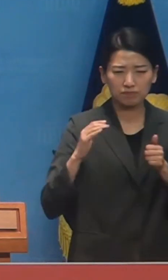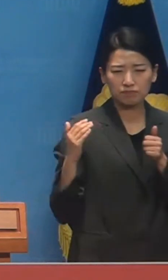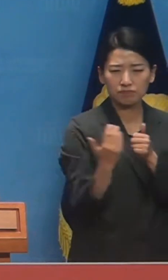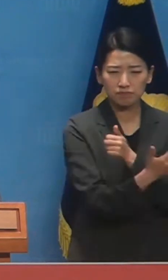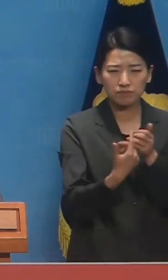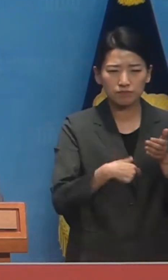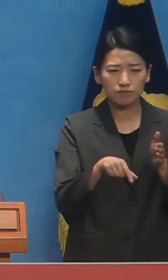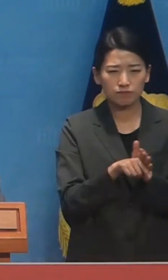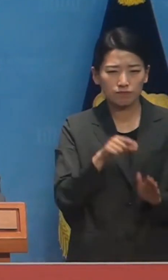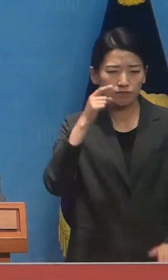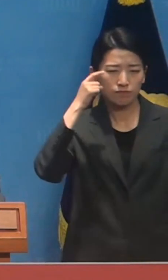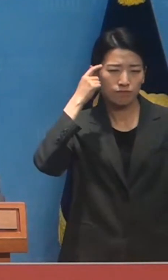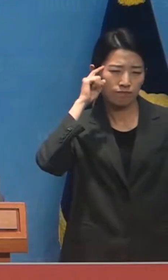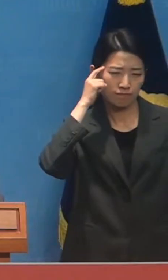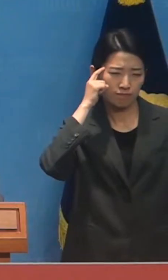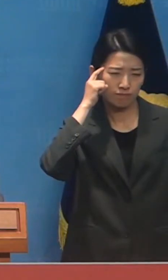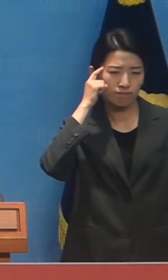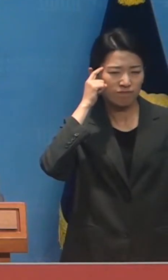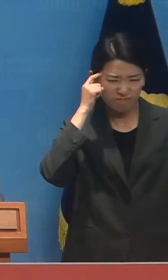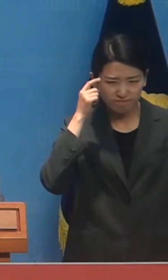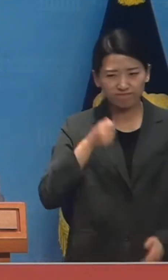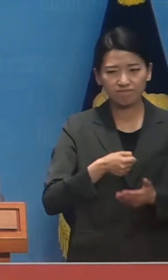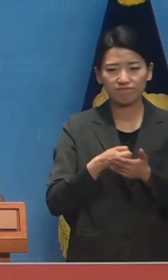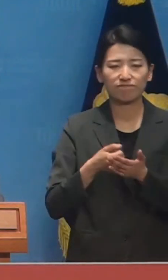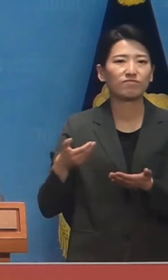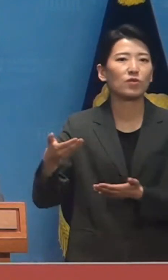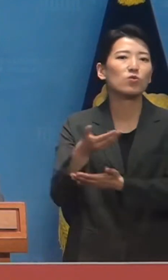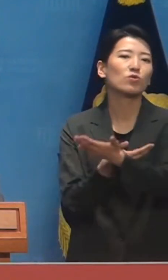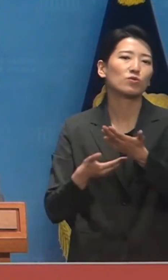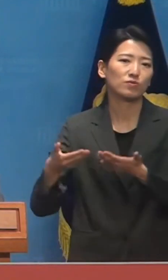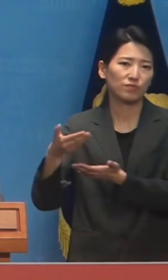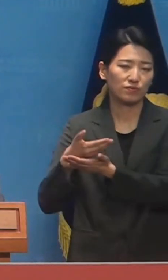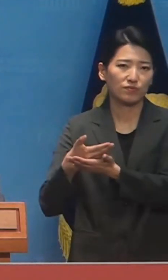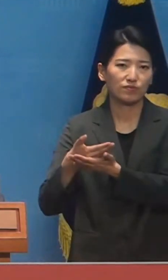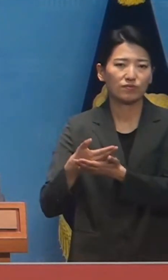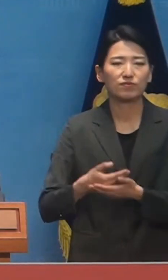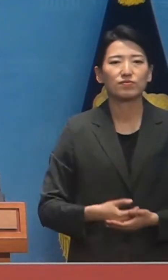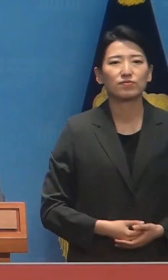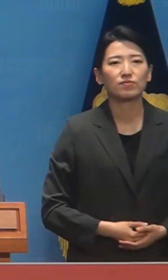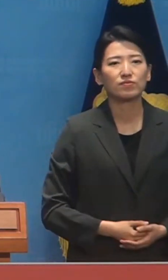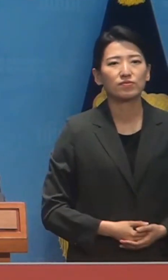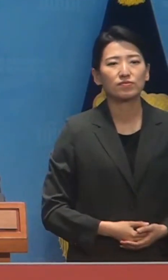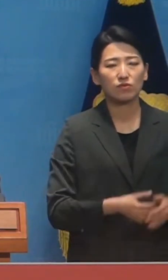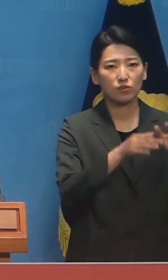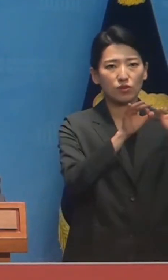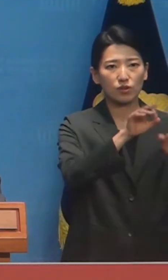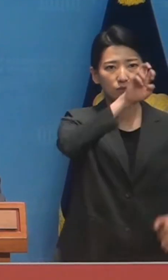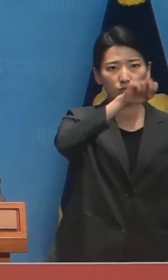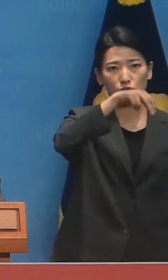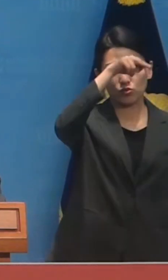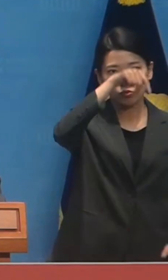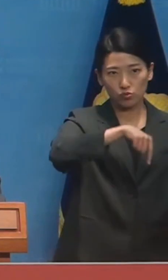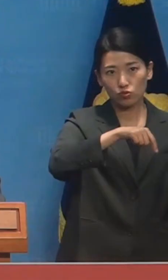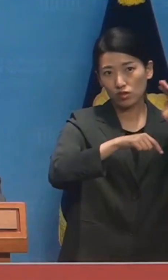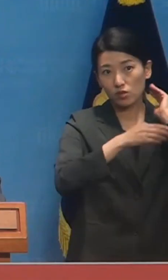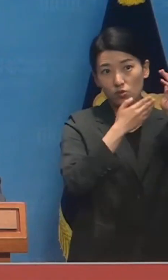중대한 결단을 공유하고 김문수 대통령 후보를 지지하며